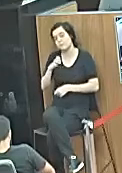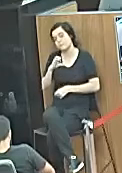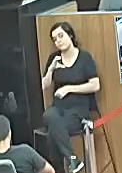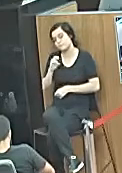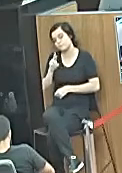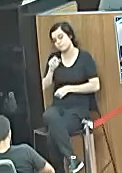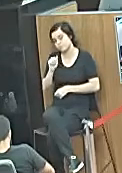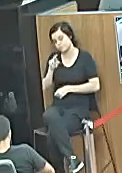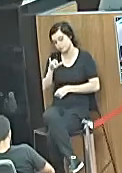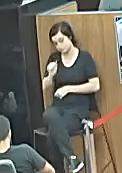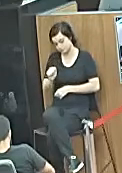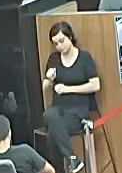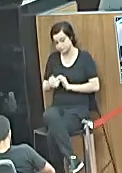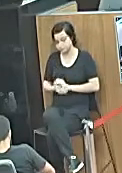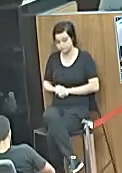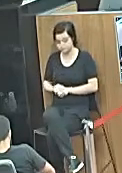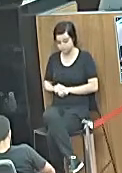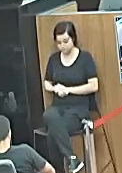desenvolvimento agrário